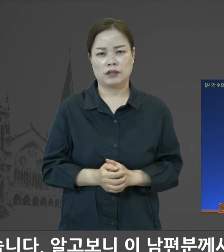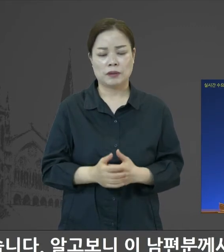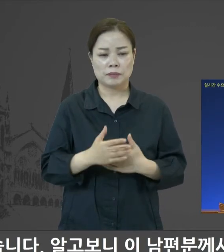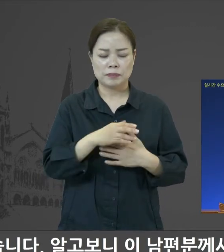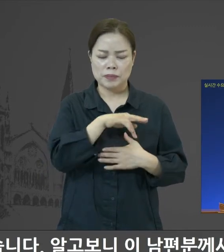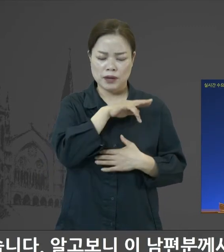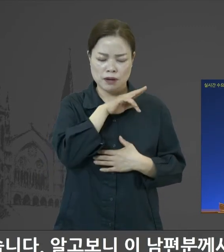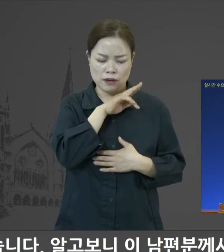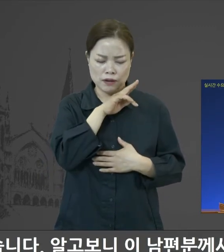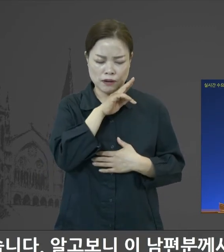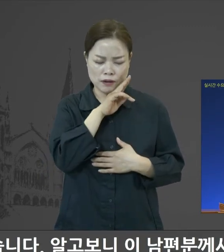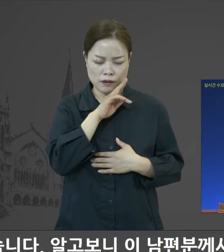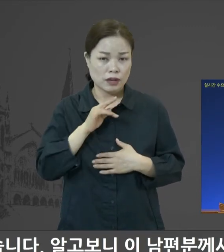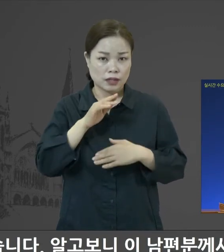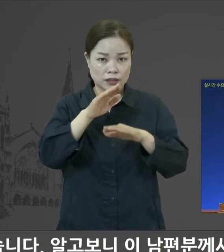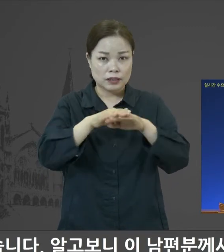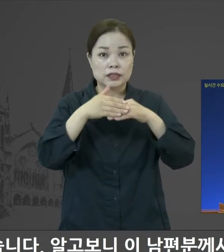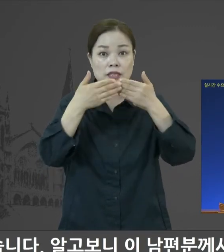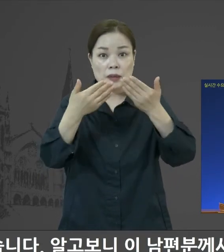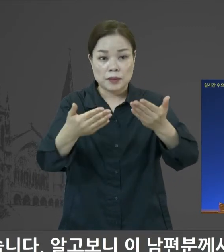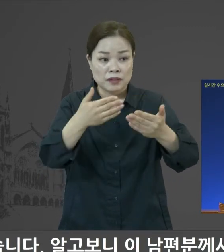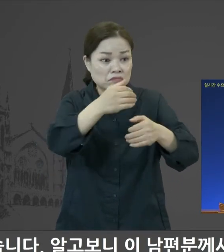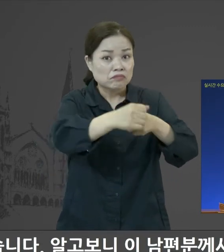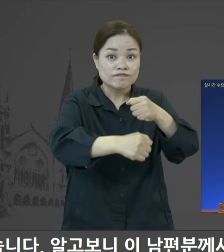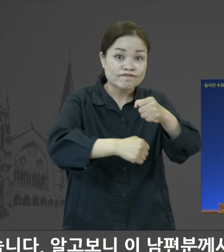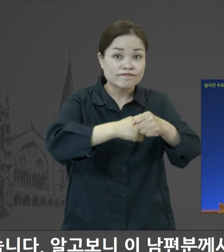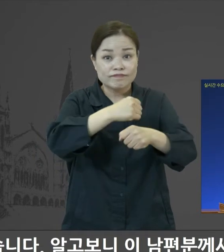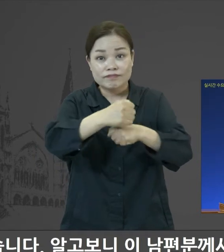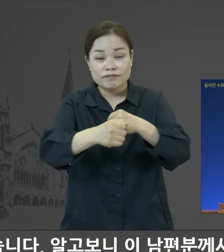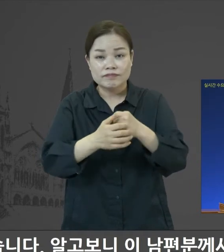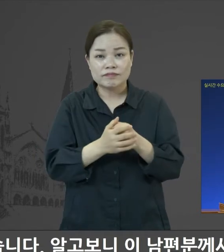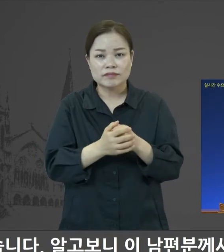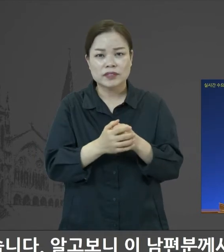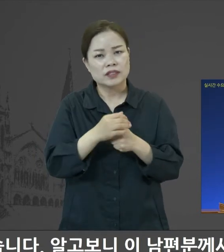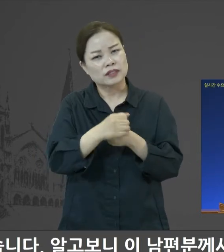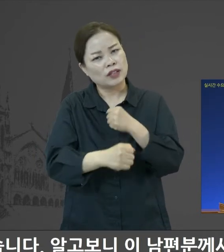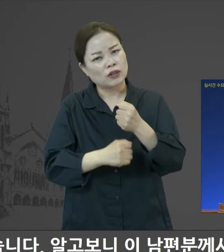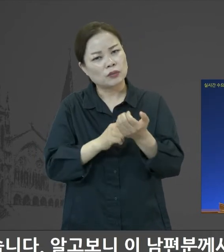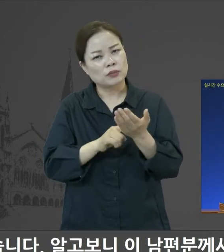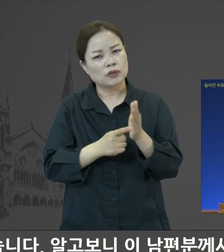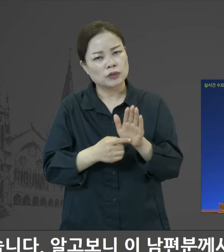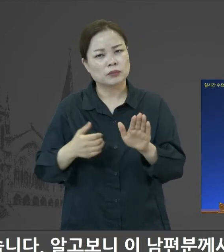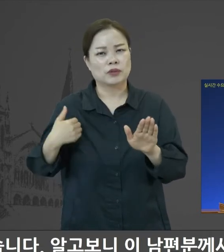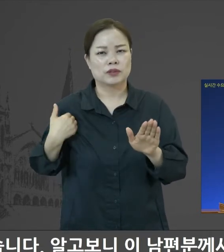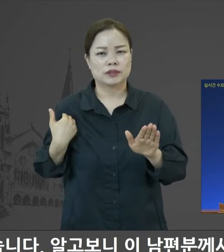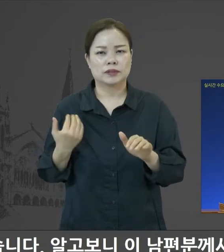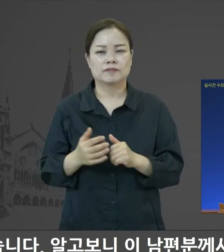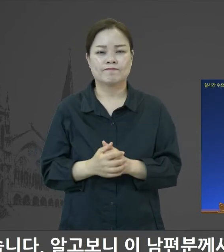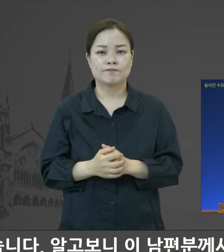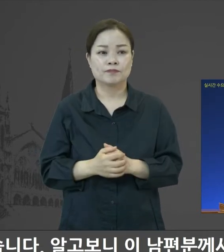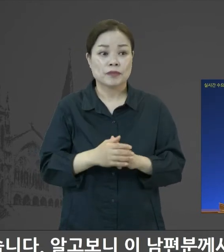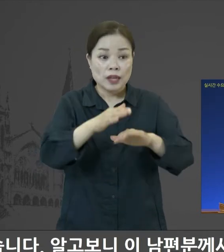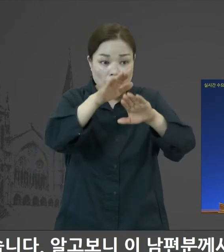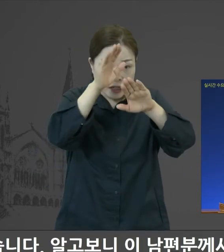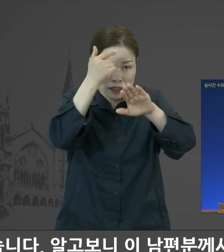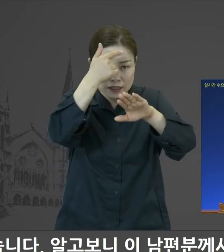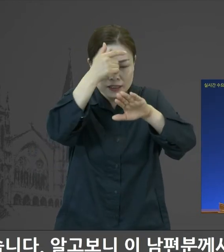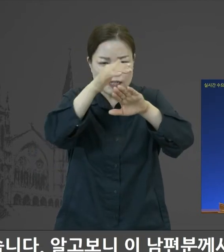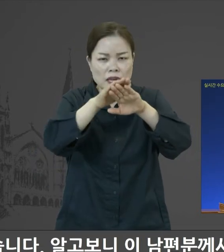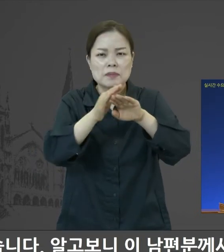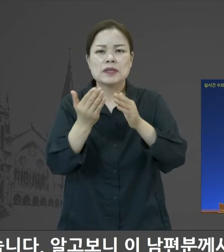편하게 드리는 예배, 자유롭게, 이 자유롭다는 표현이 어떤지 잘 모르겠습니다. 예배라는 건